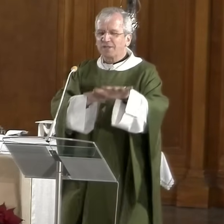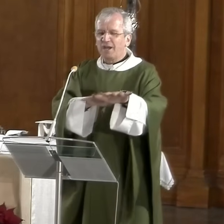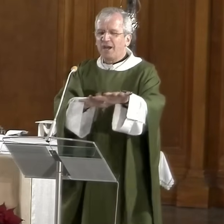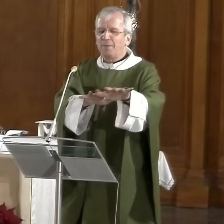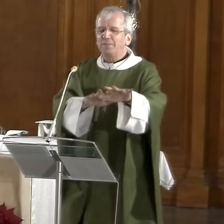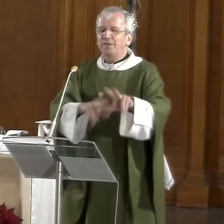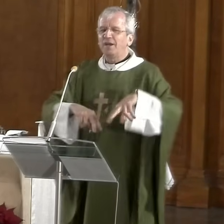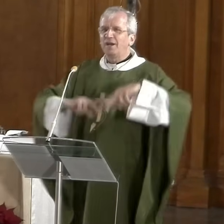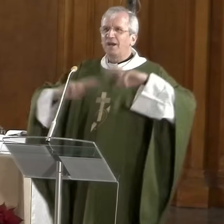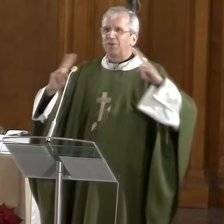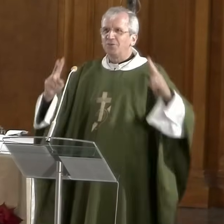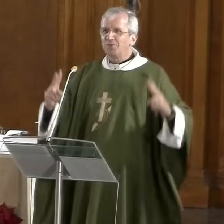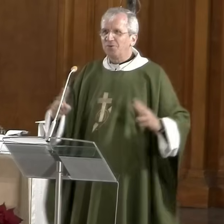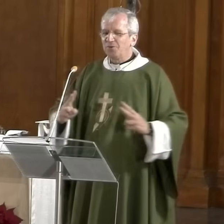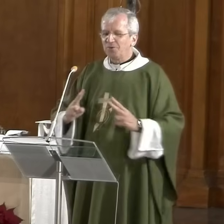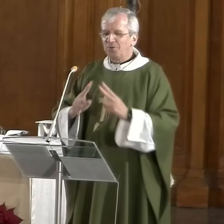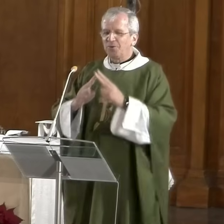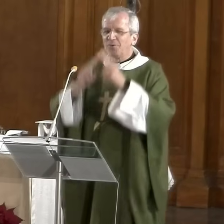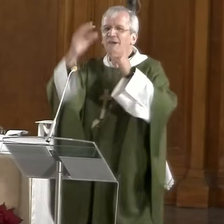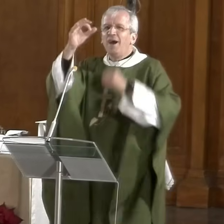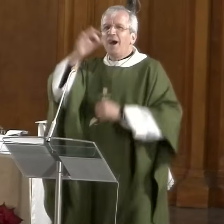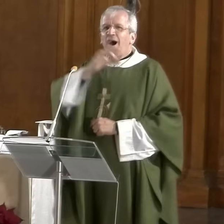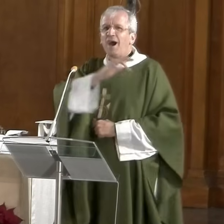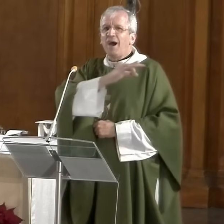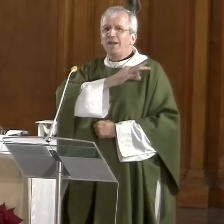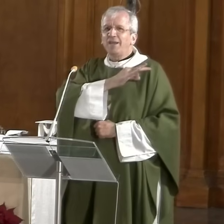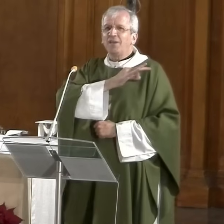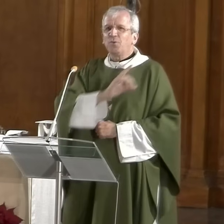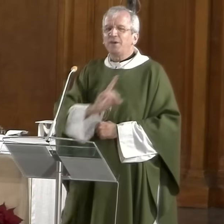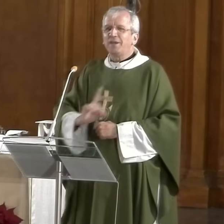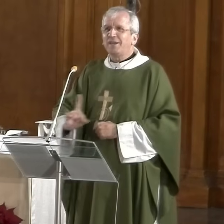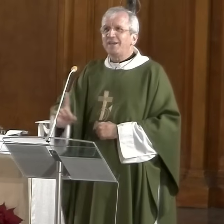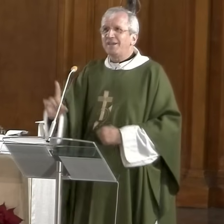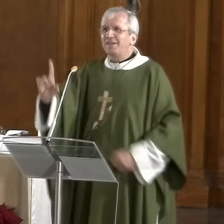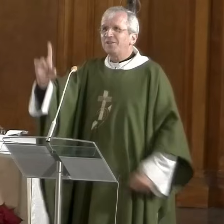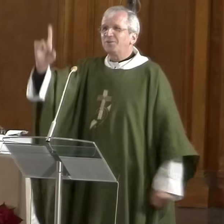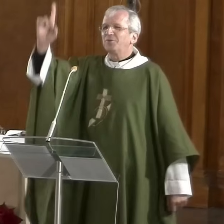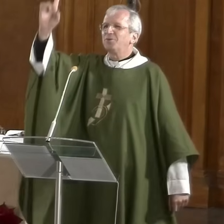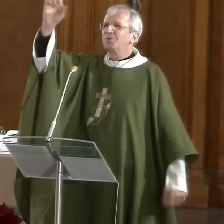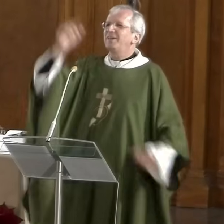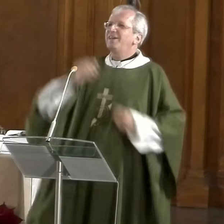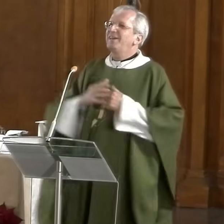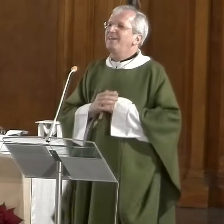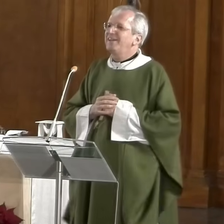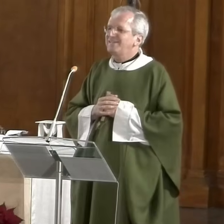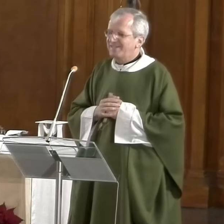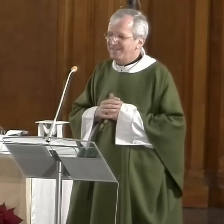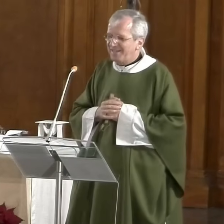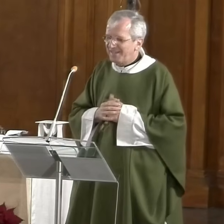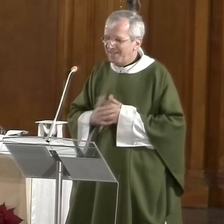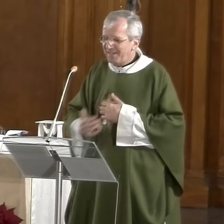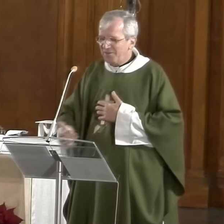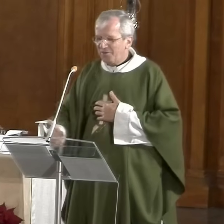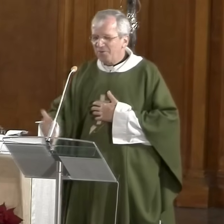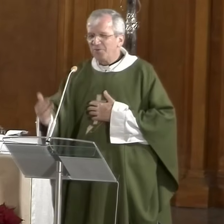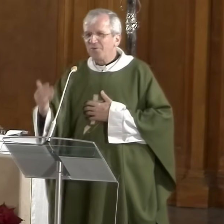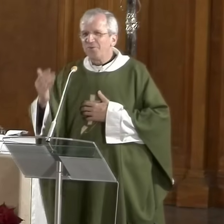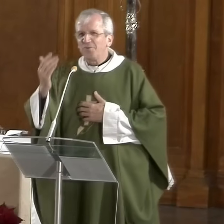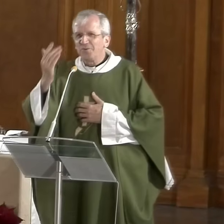vamos caminando al encuentro del